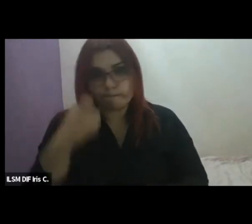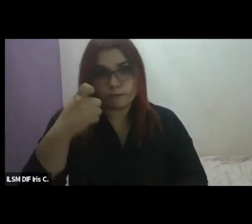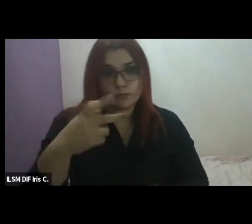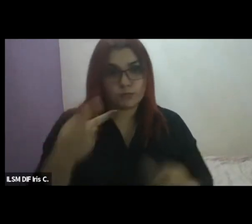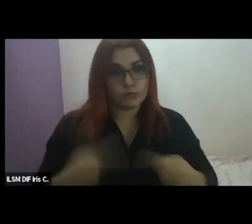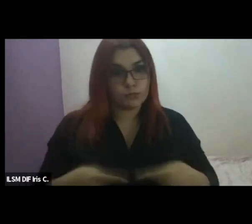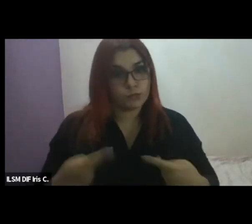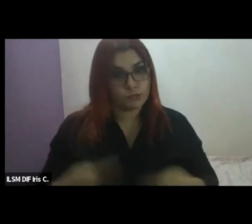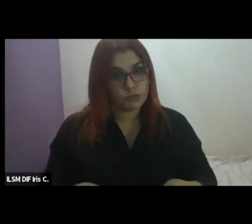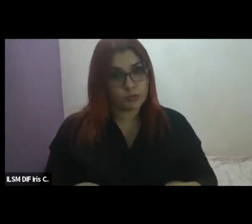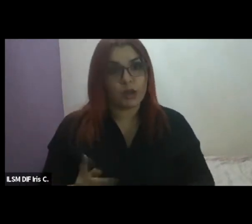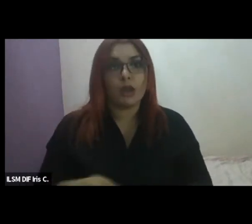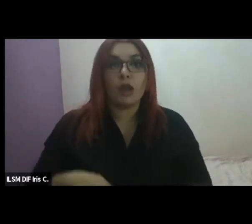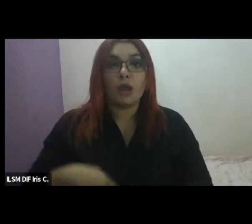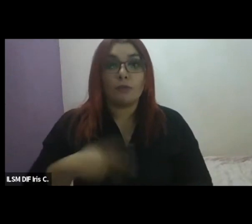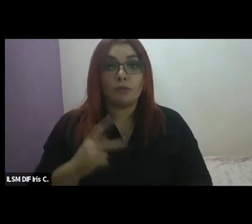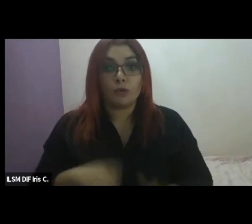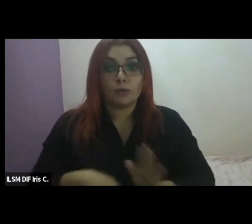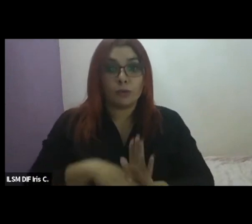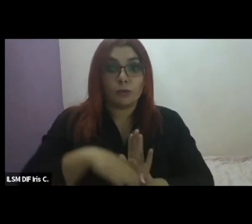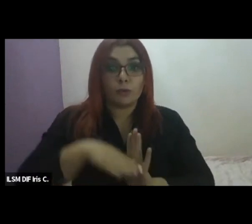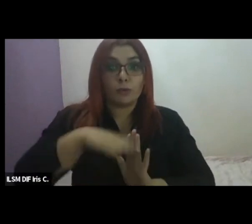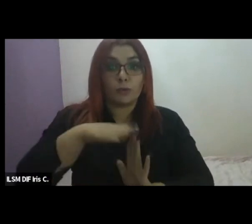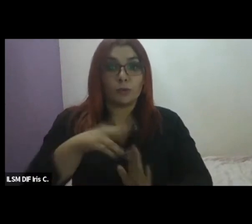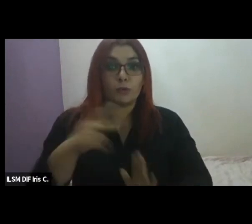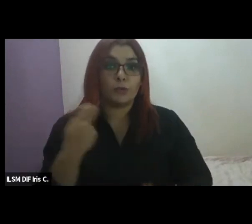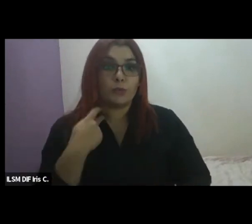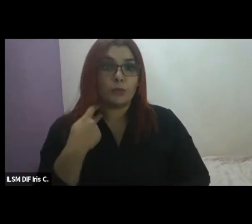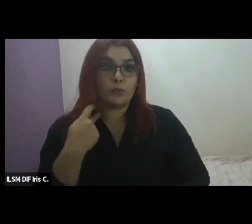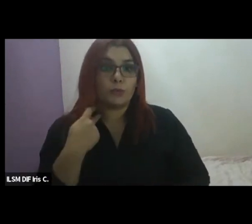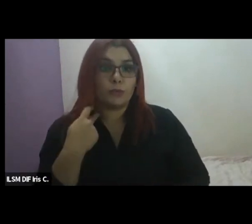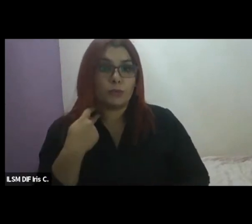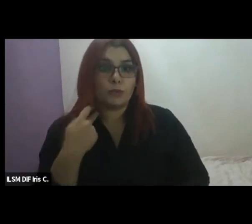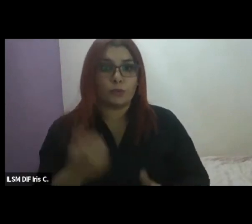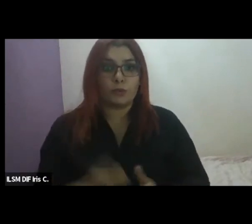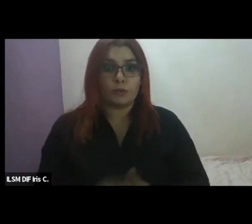particular a los avances políticos que hay en algunos estados.